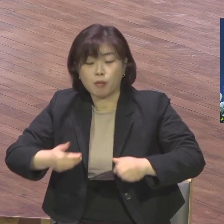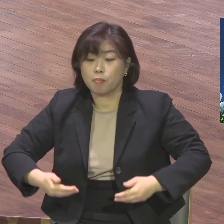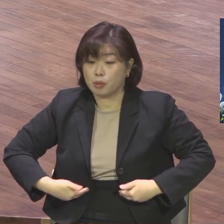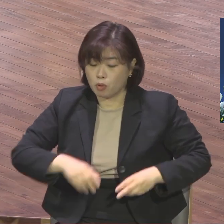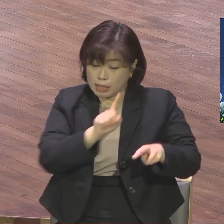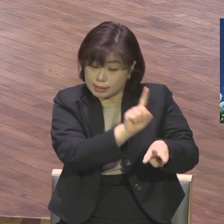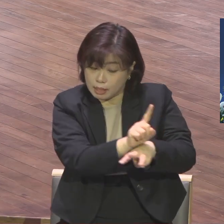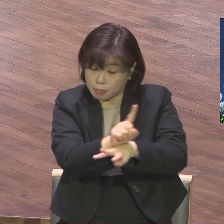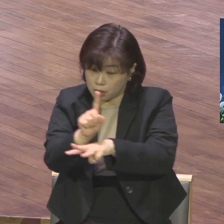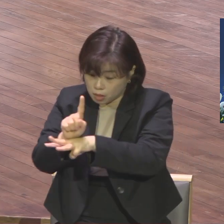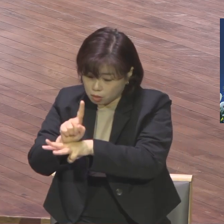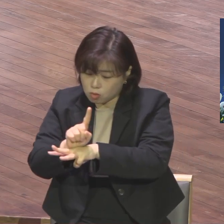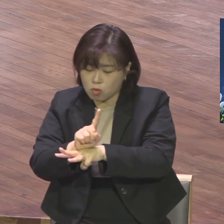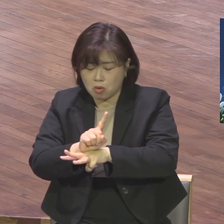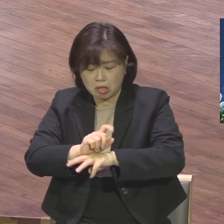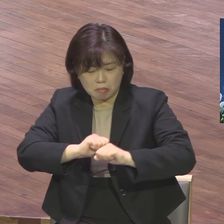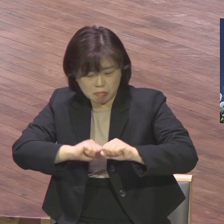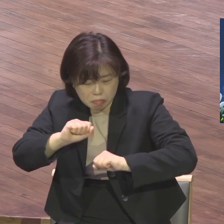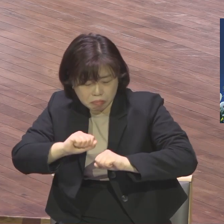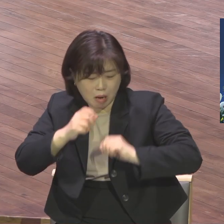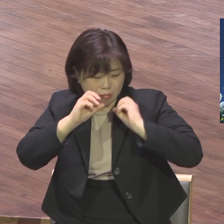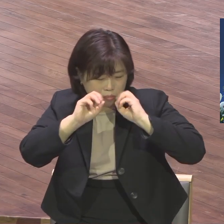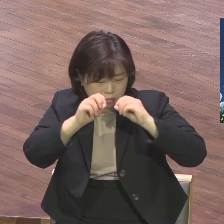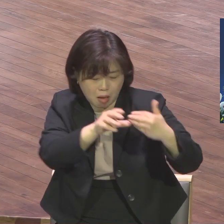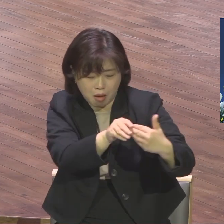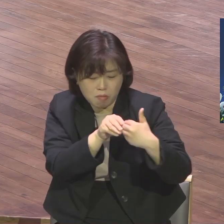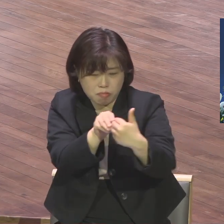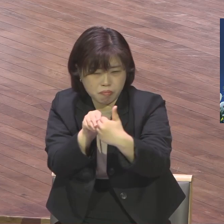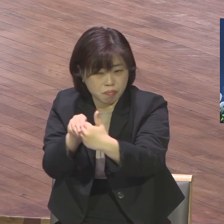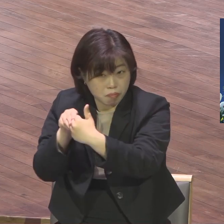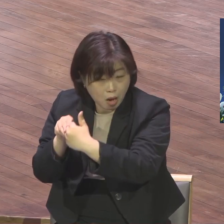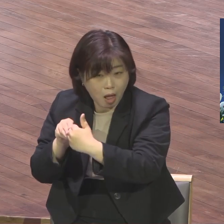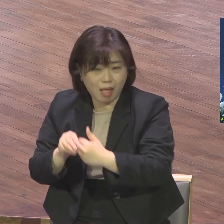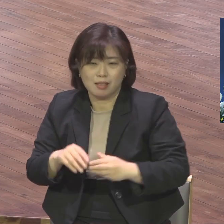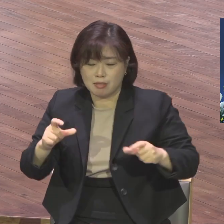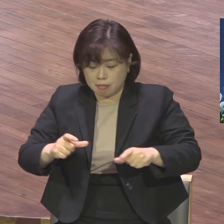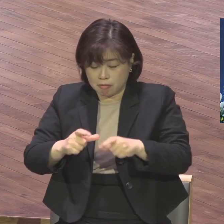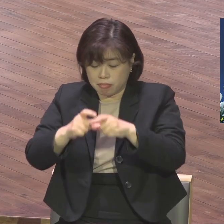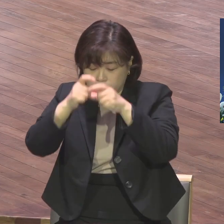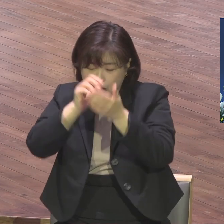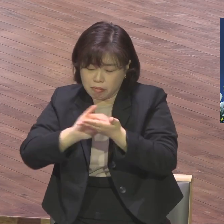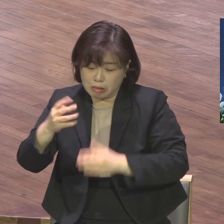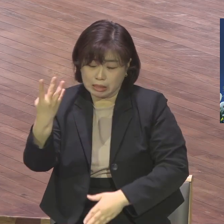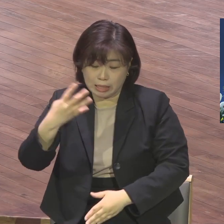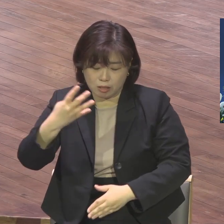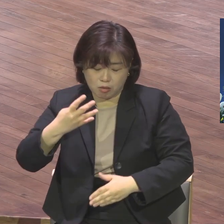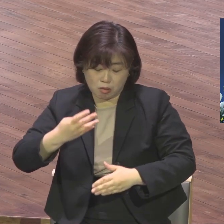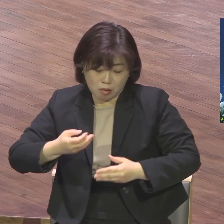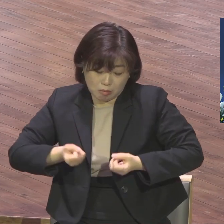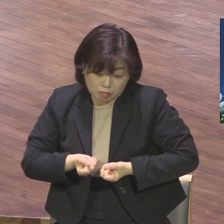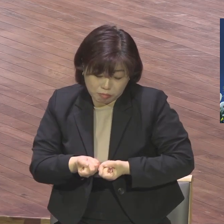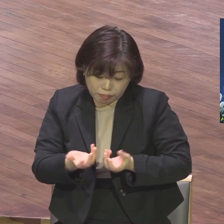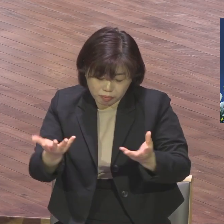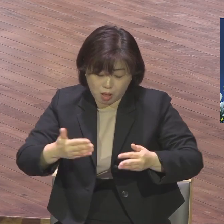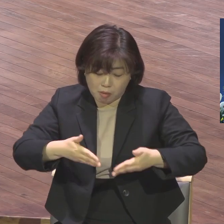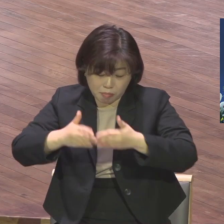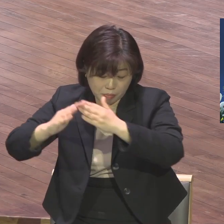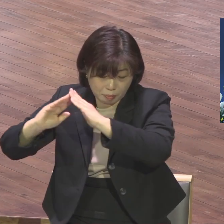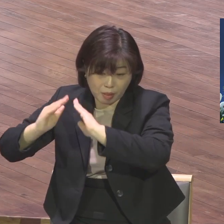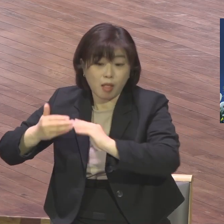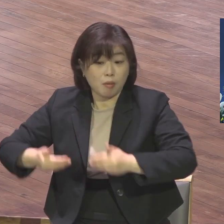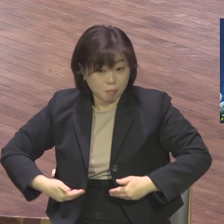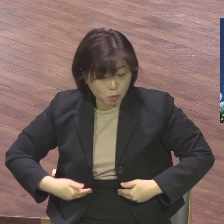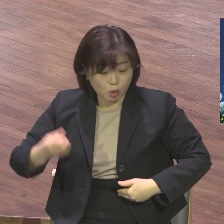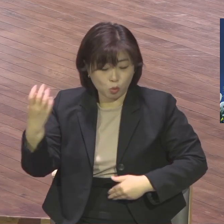복음운동하는 장막터를 넓히는 4천만대 운동, 237의 장막터를 넓히는 237 치유 운동, 권력의 장막터를 넓히는 권력